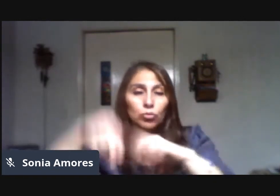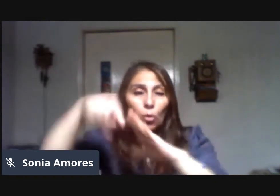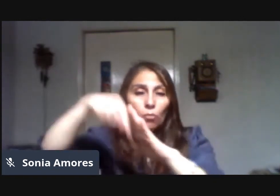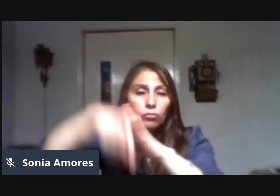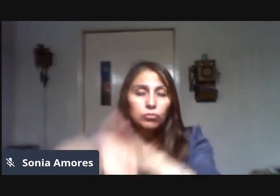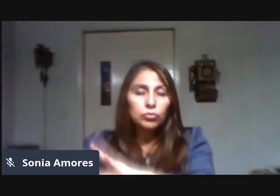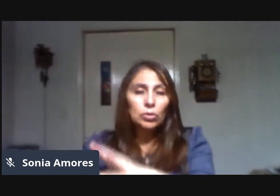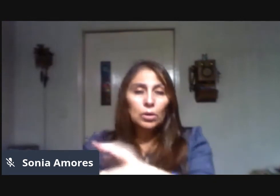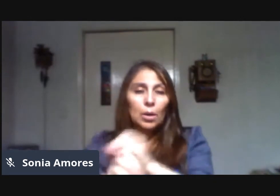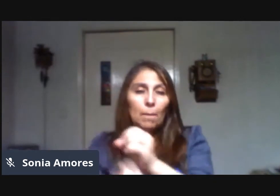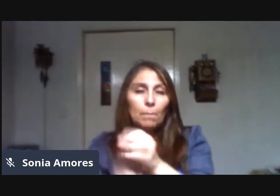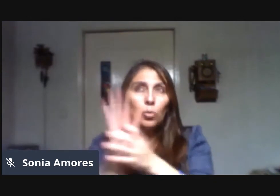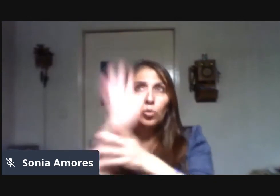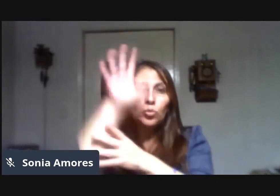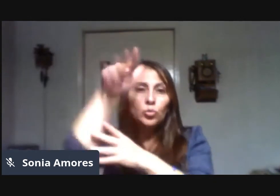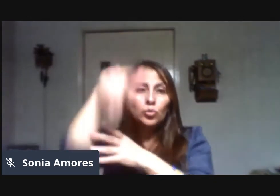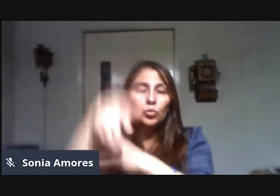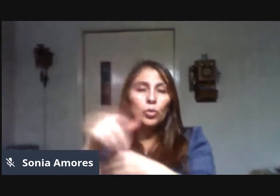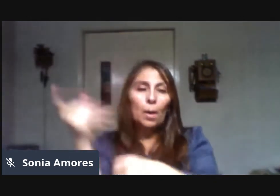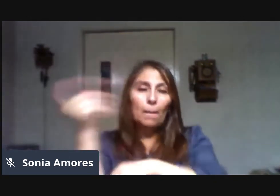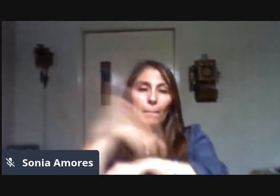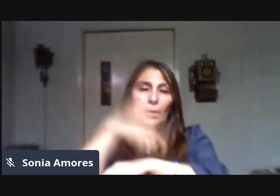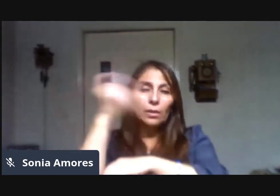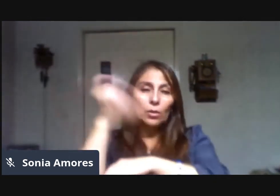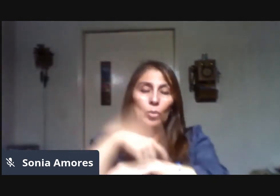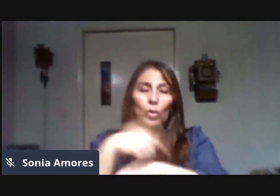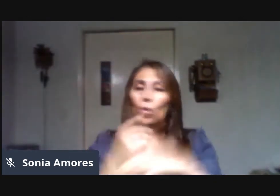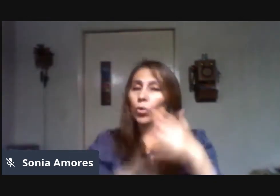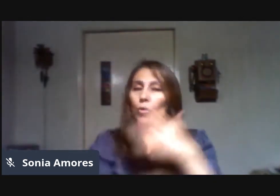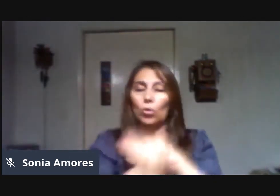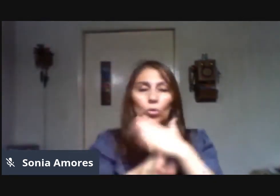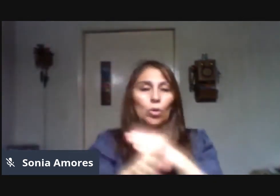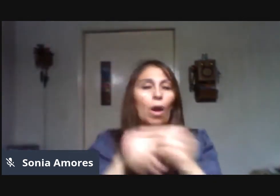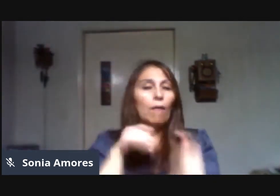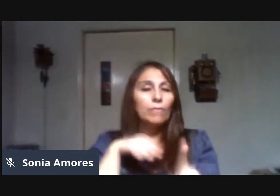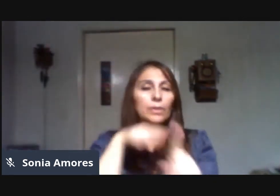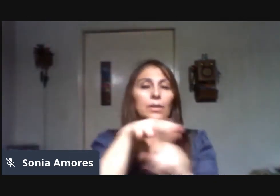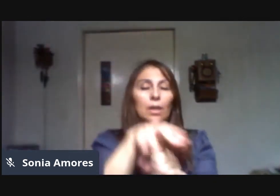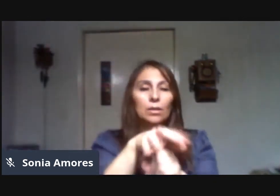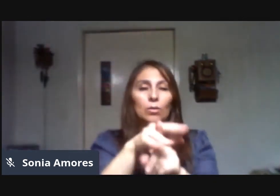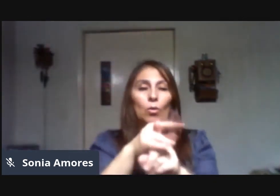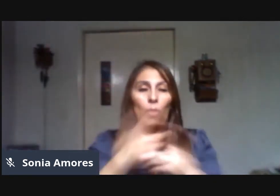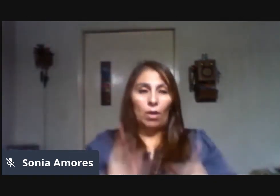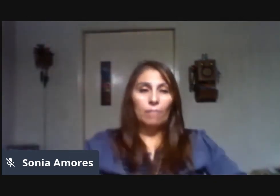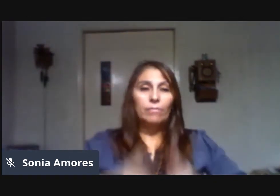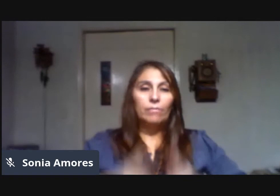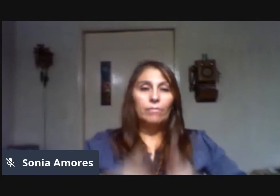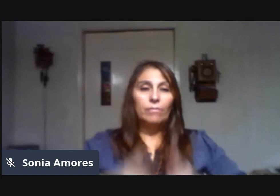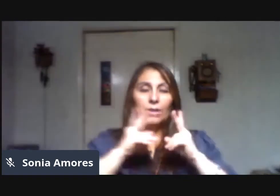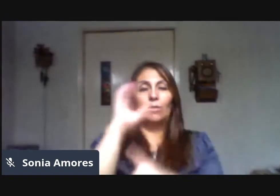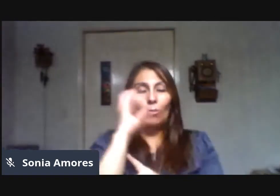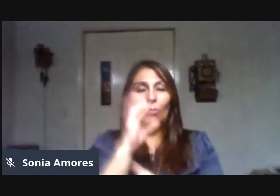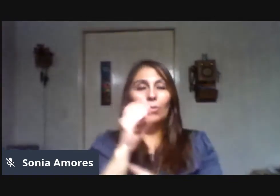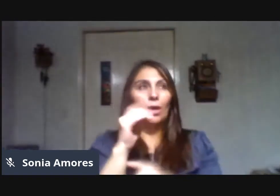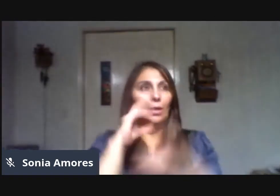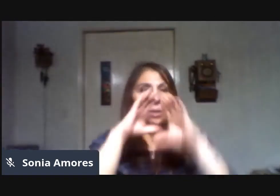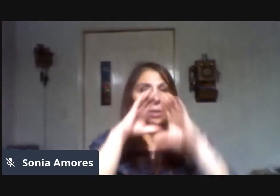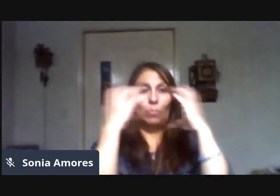los ecosistemas y las condiciones de vida en Colombia y en el planeta. Y